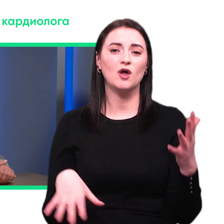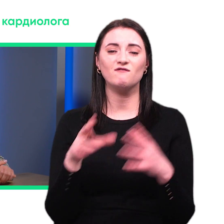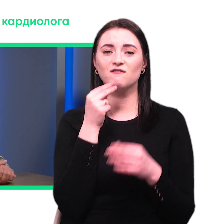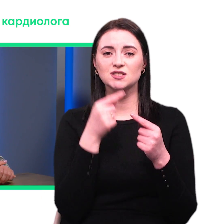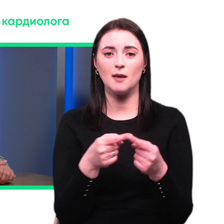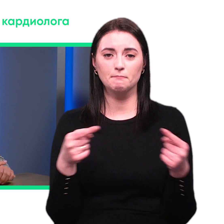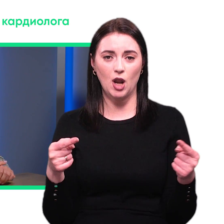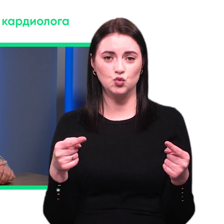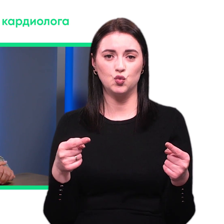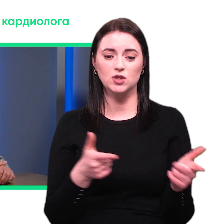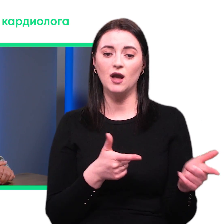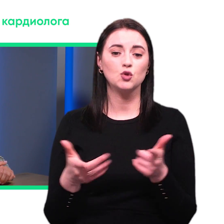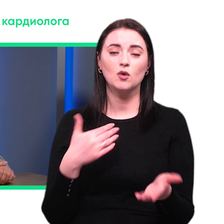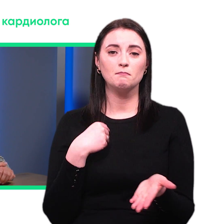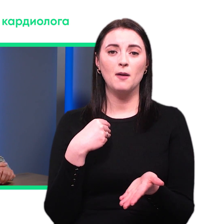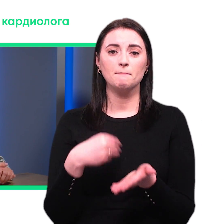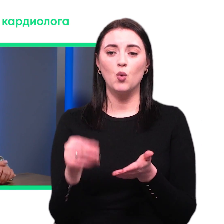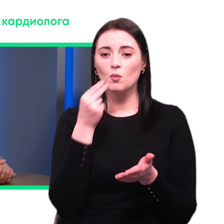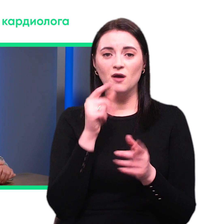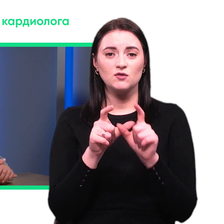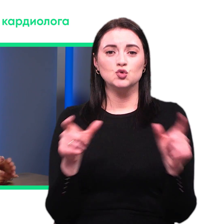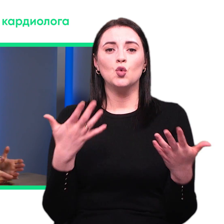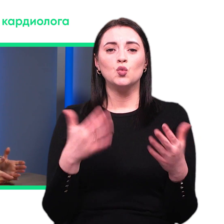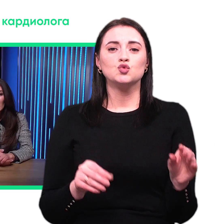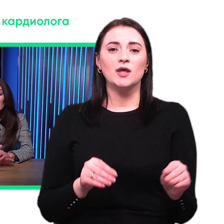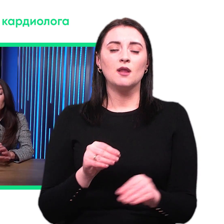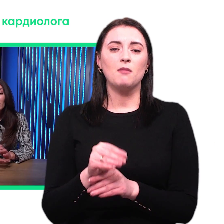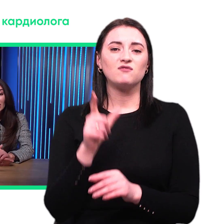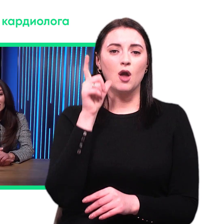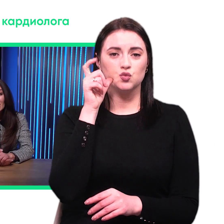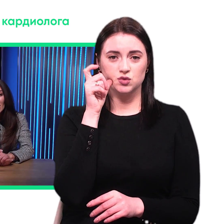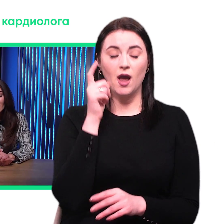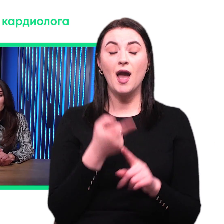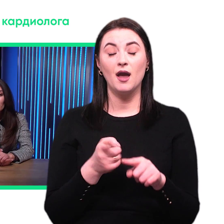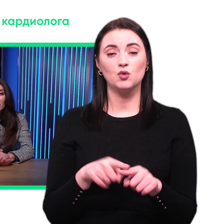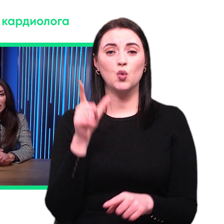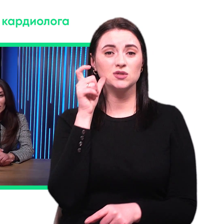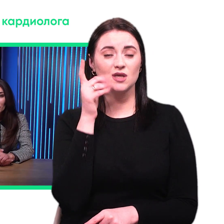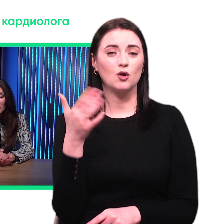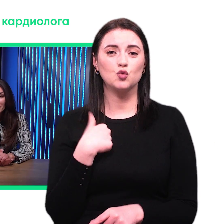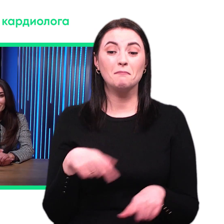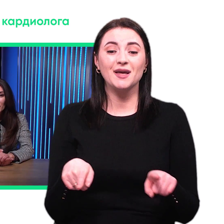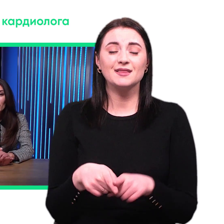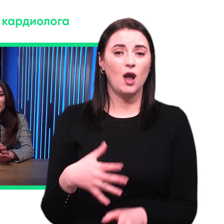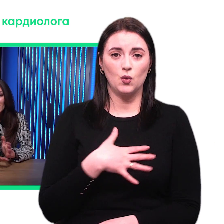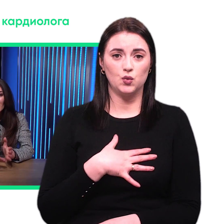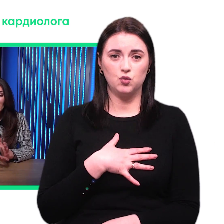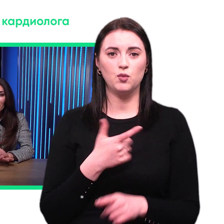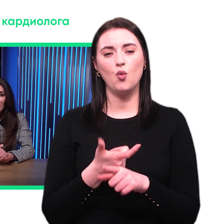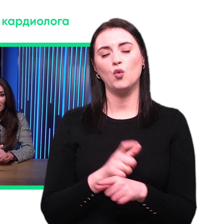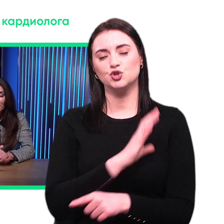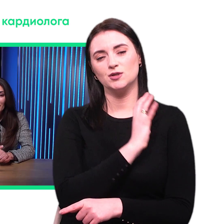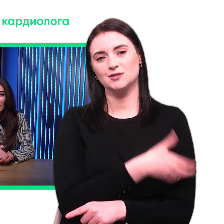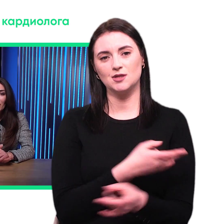продукти готові, які ми покупаємо в супермаркеті, вже додають сахар. Так от, цей сахар, який ми так любимо, дуже сильно